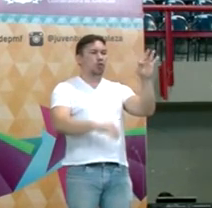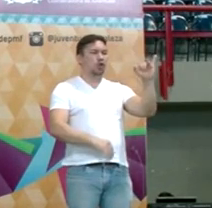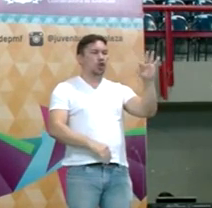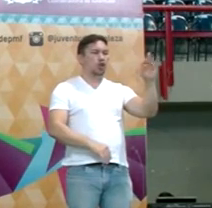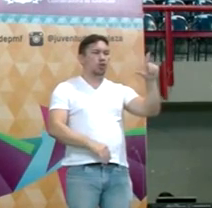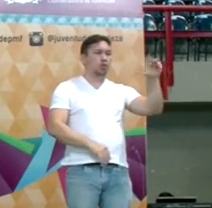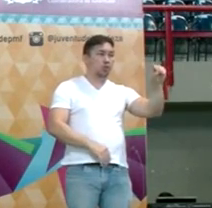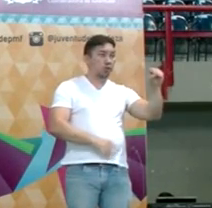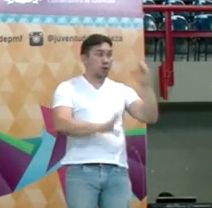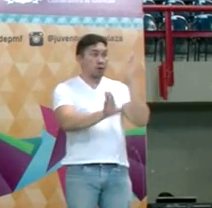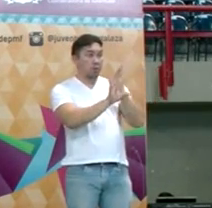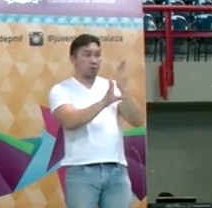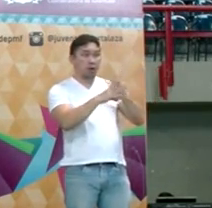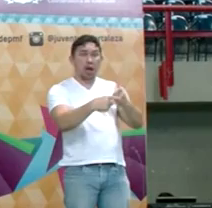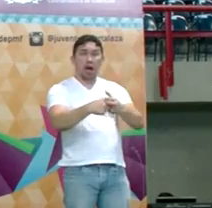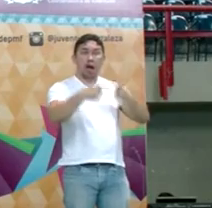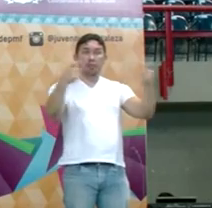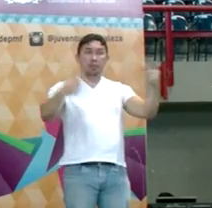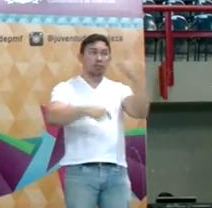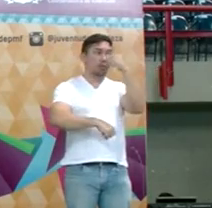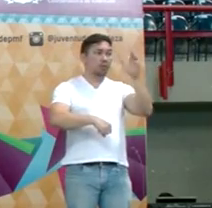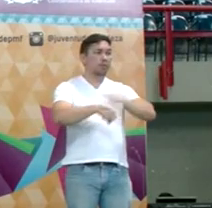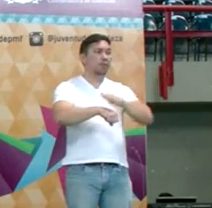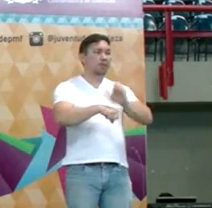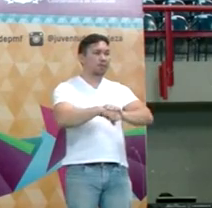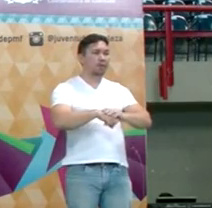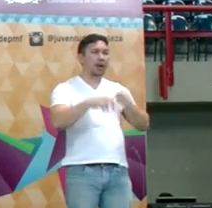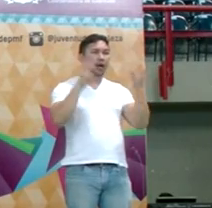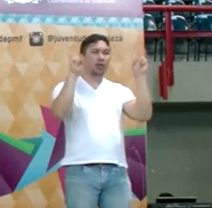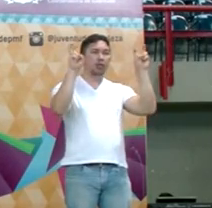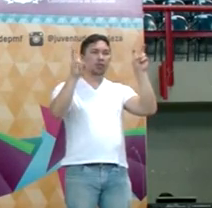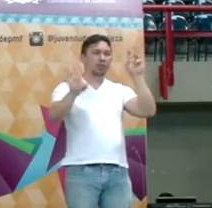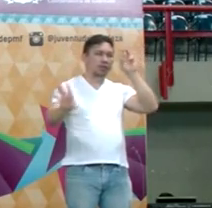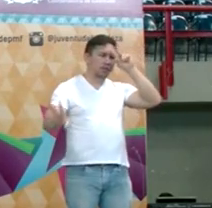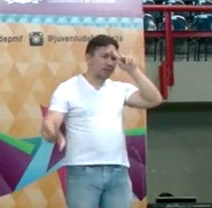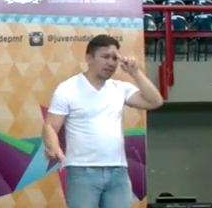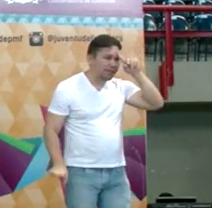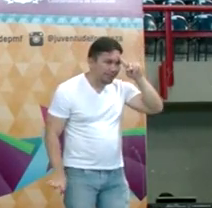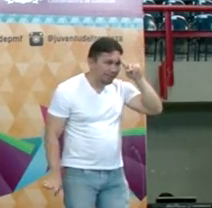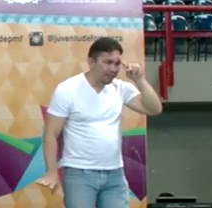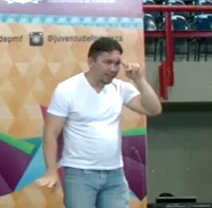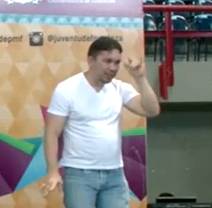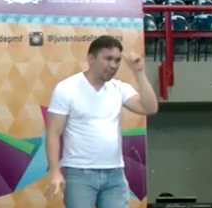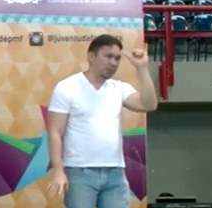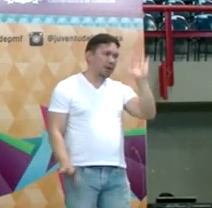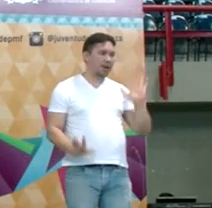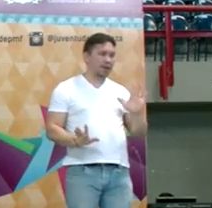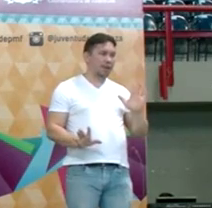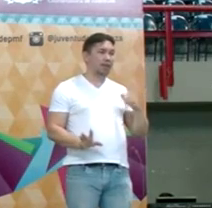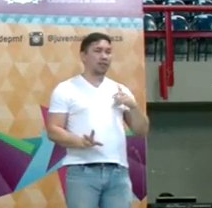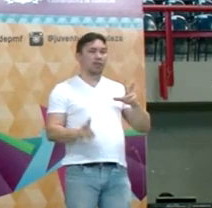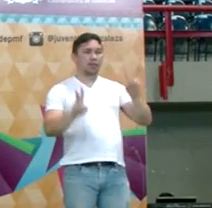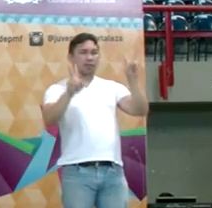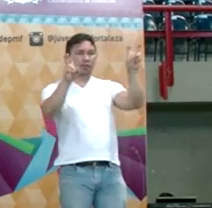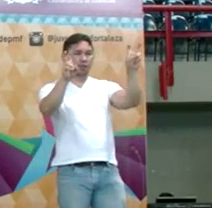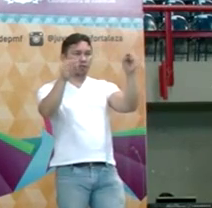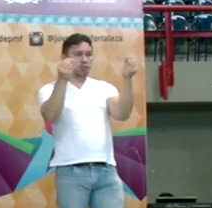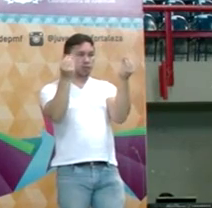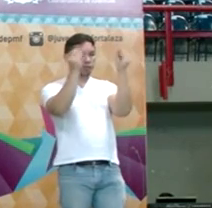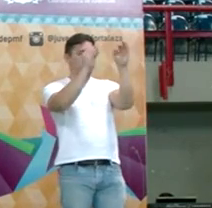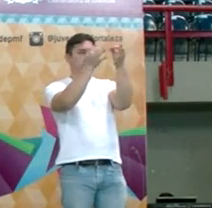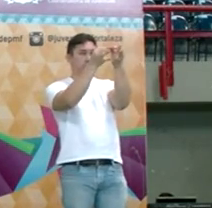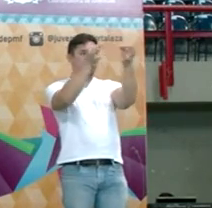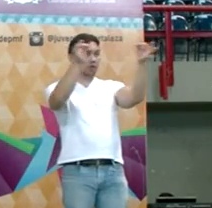redação. Porque a maioria vai errar alguma coisa. Tem gente que faz o título,